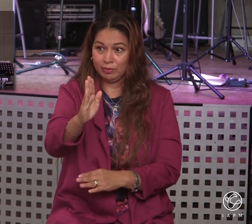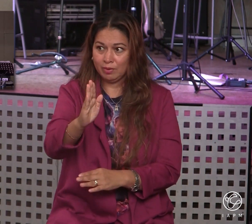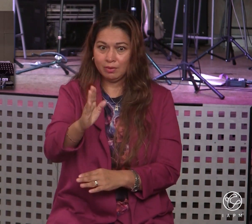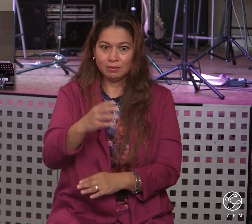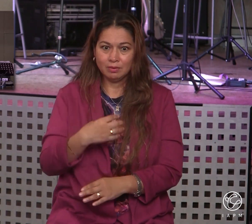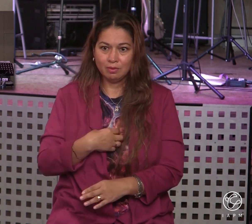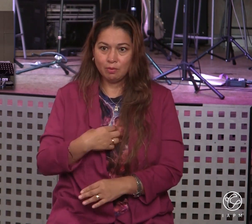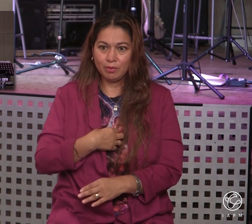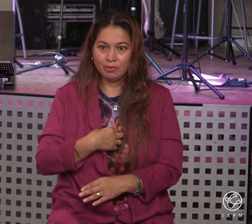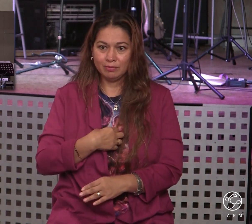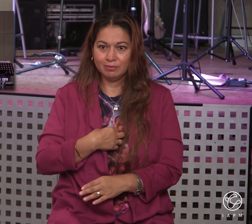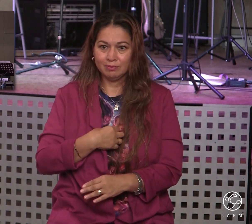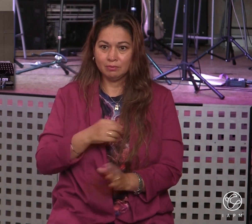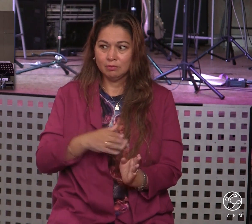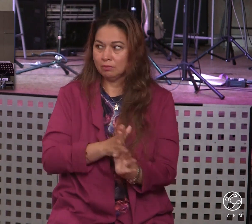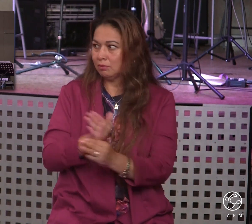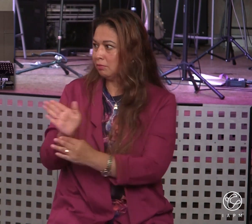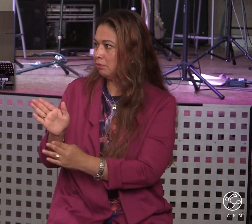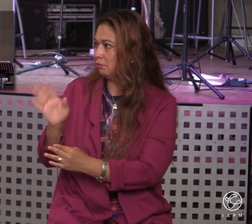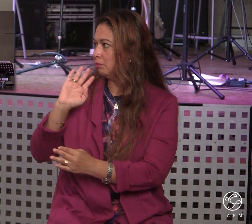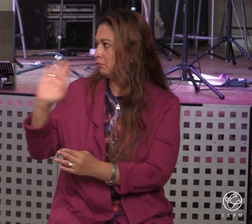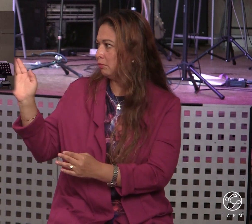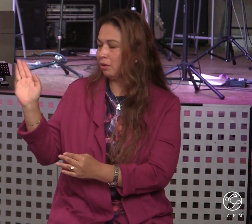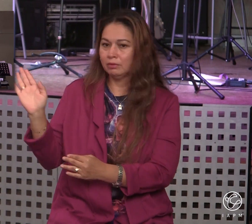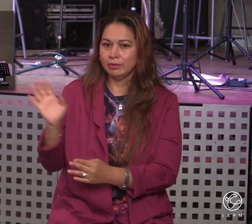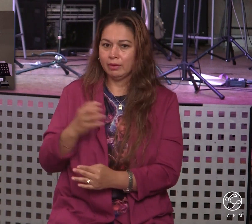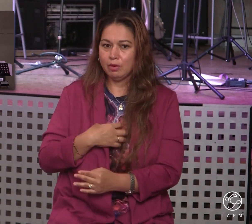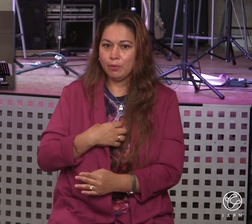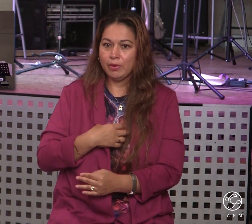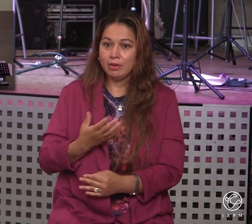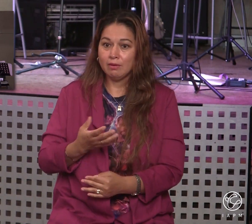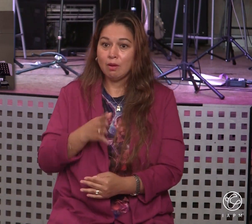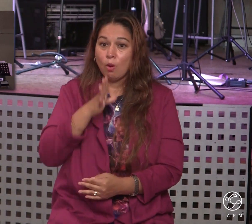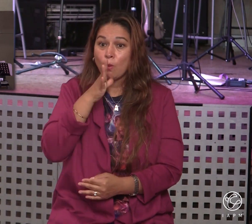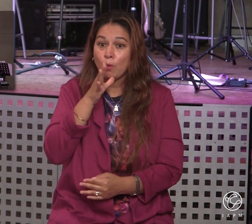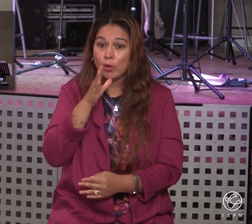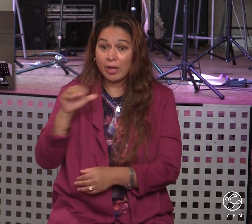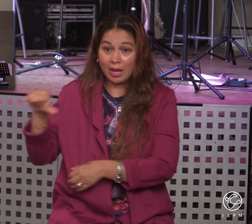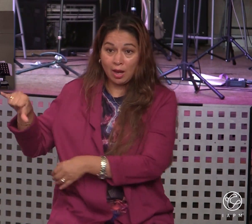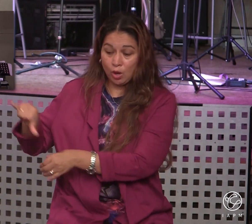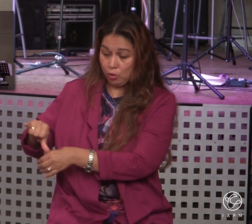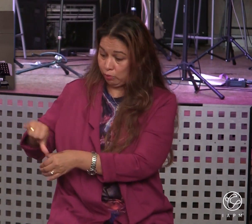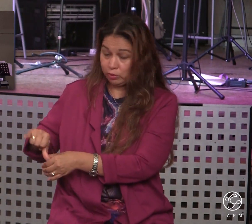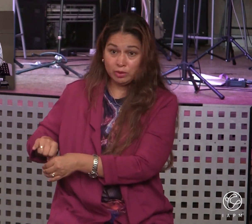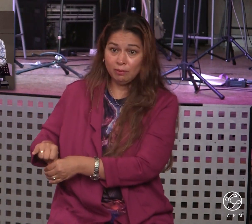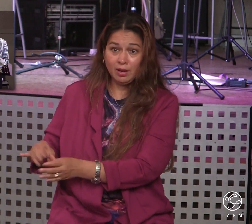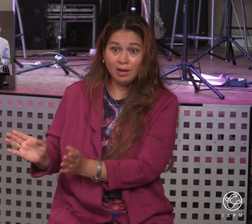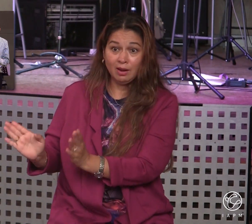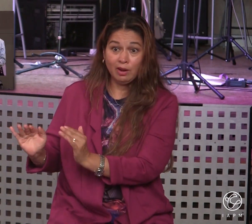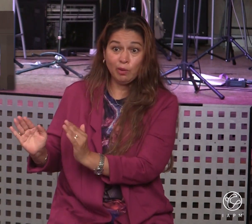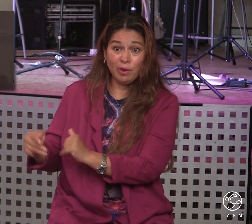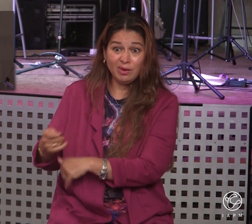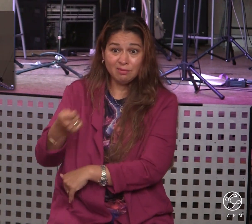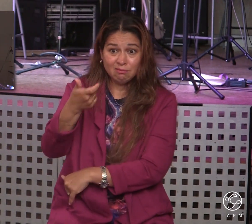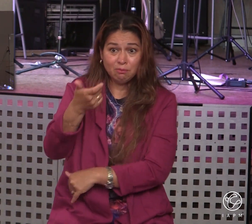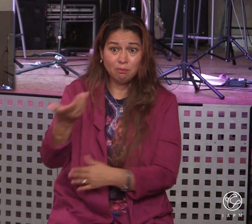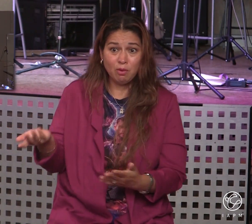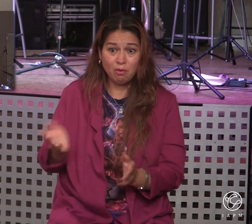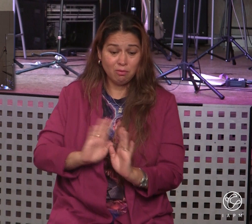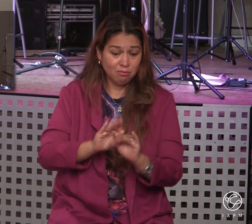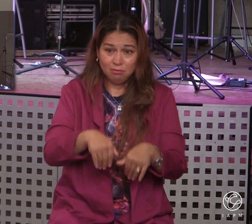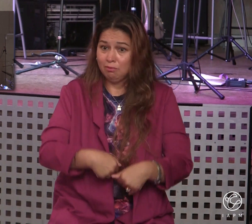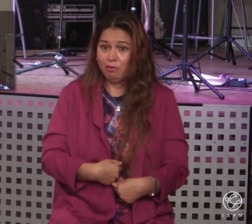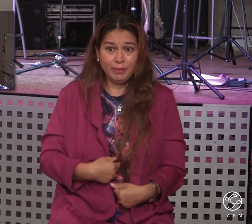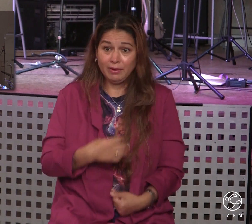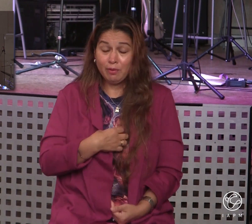volver, ya no puede volver, porque el combustible que lleva no alcanza para volver. Es decir, se la pegan y se la